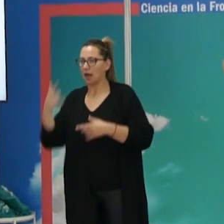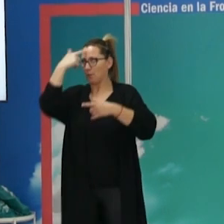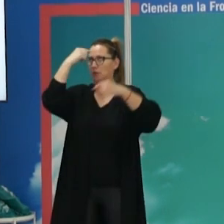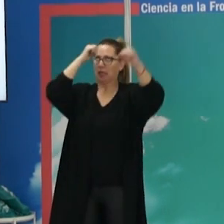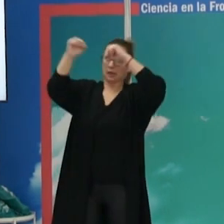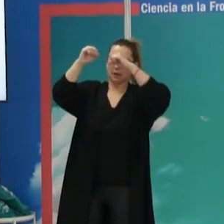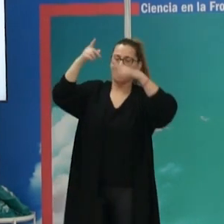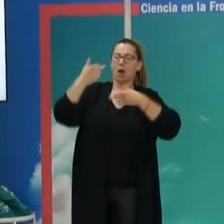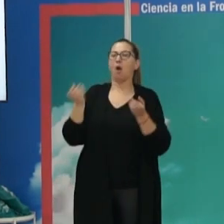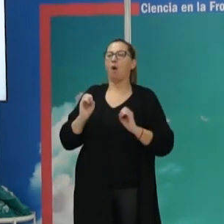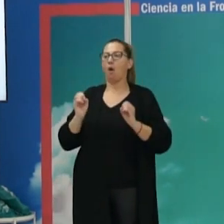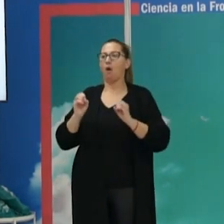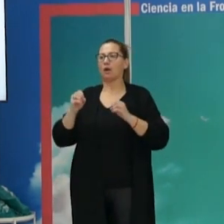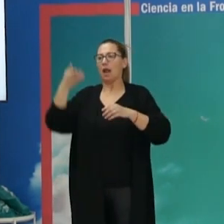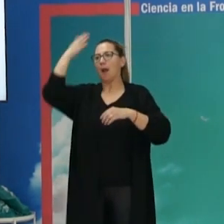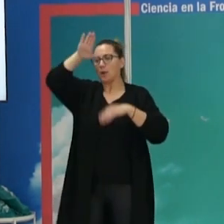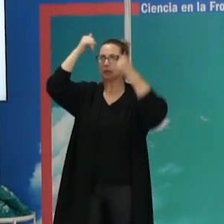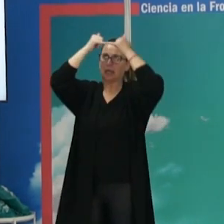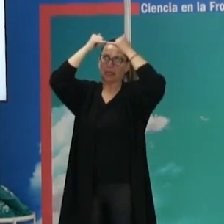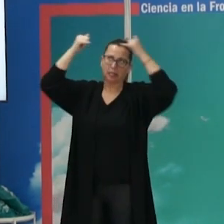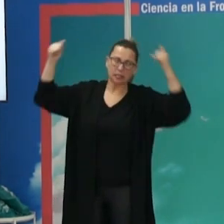menos, el estado vegetativo tiene otras menos,